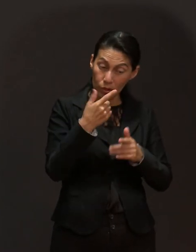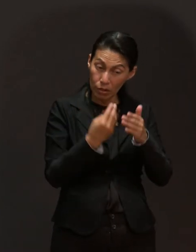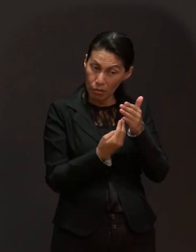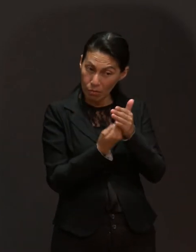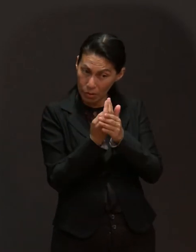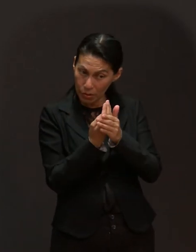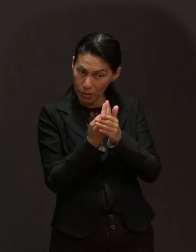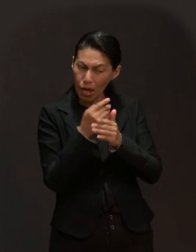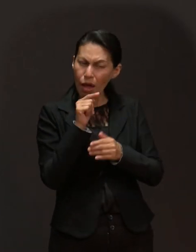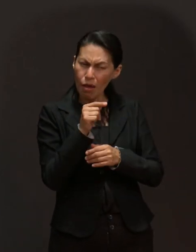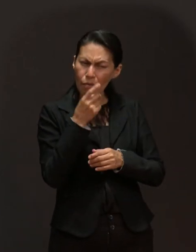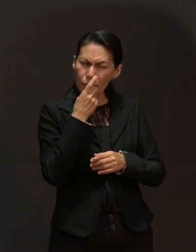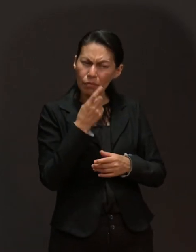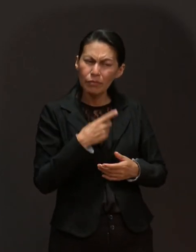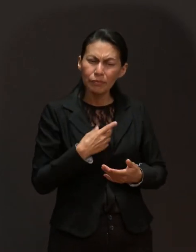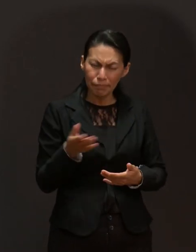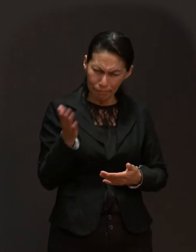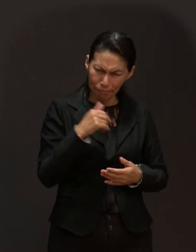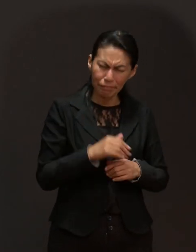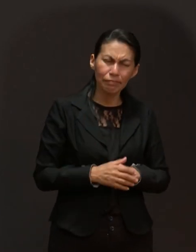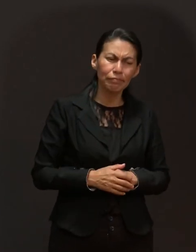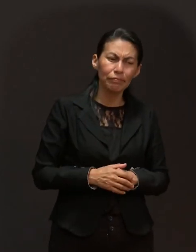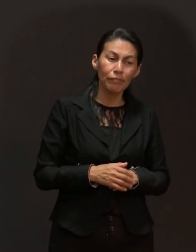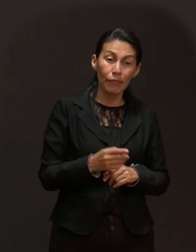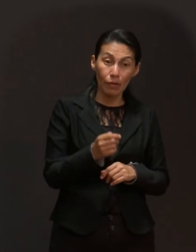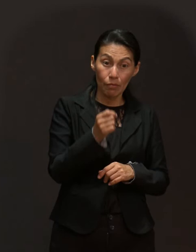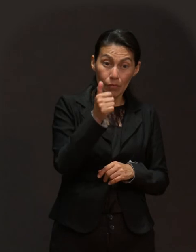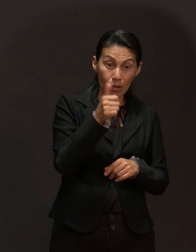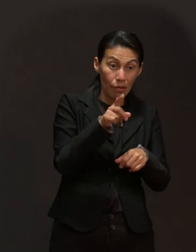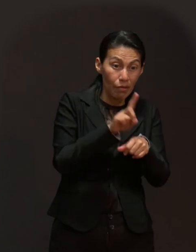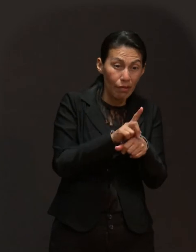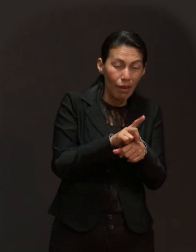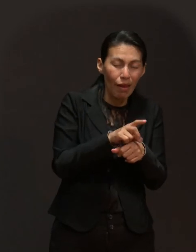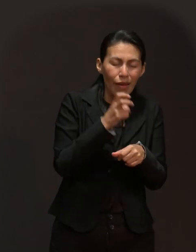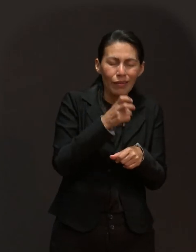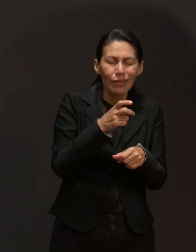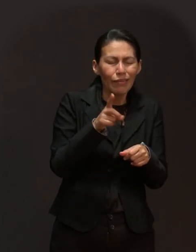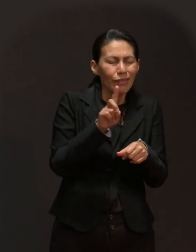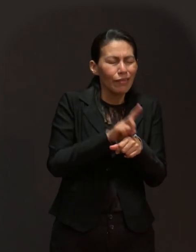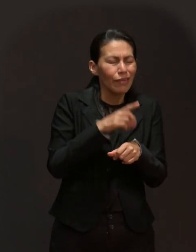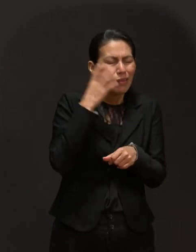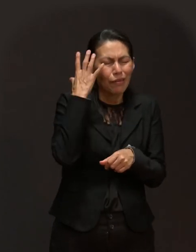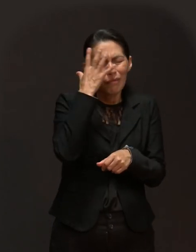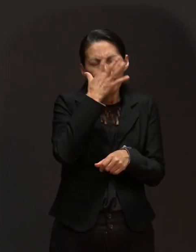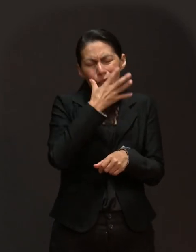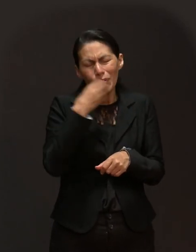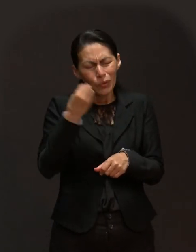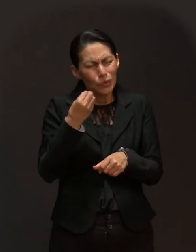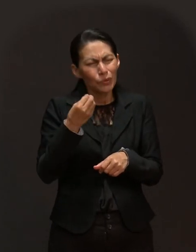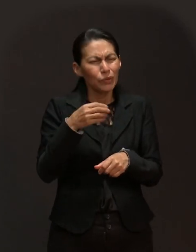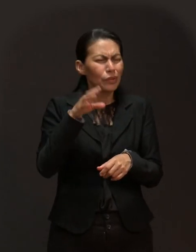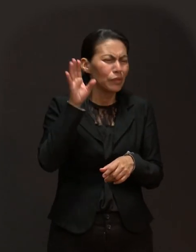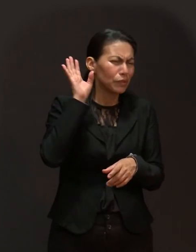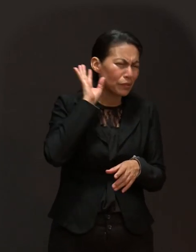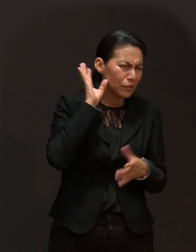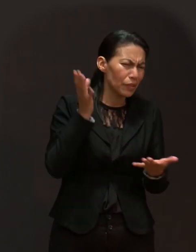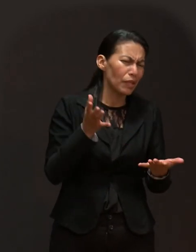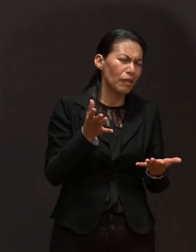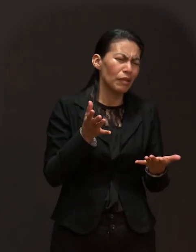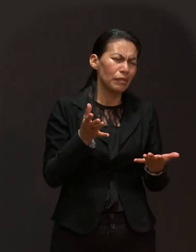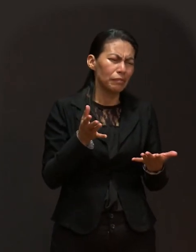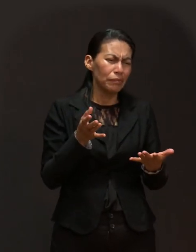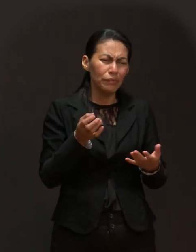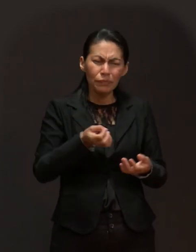de la mañana la primera vez que me uní al grupo pastor fue un día maravilloso escuchar a las